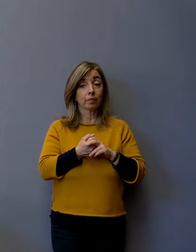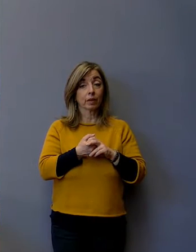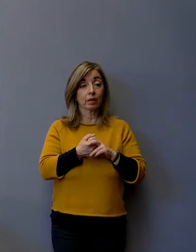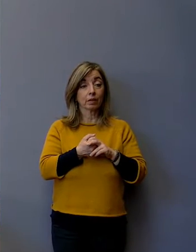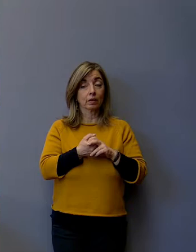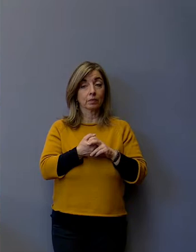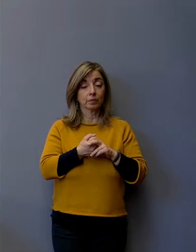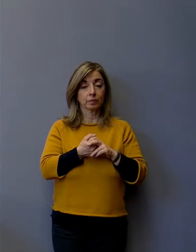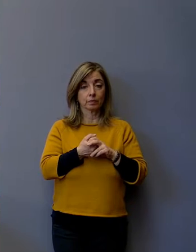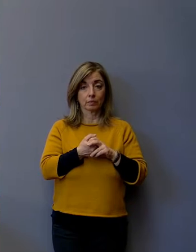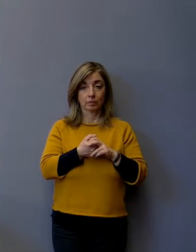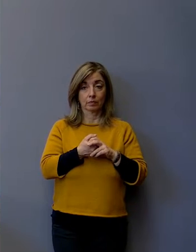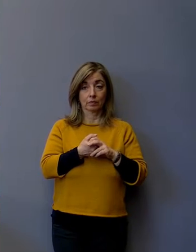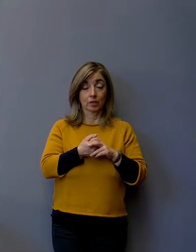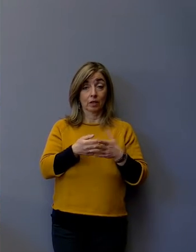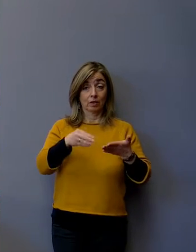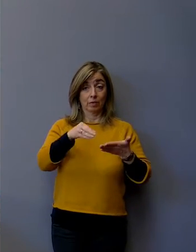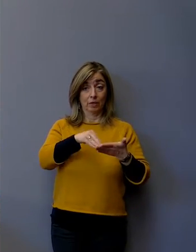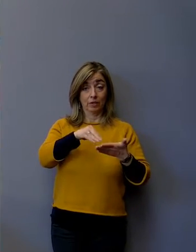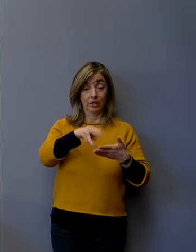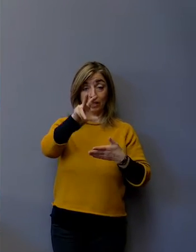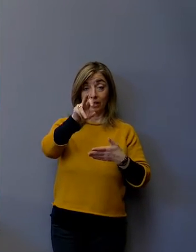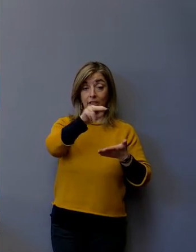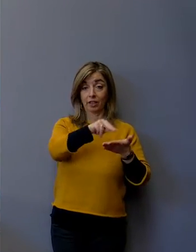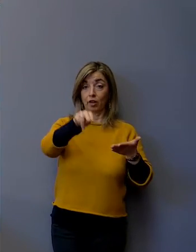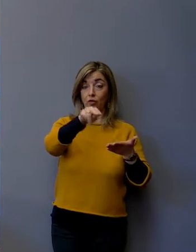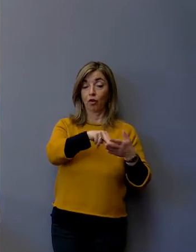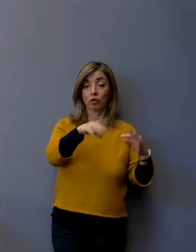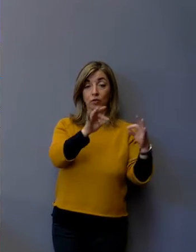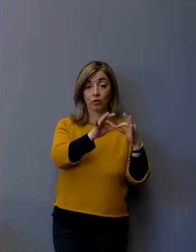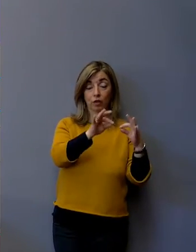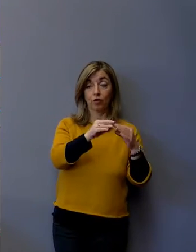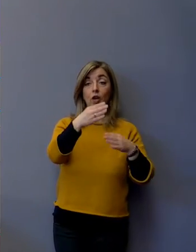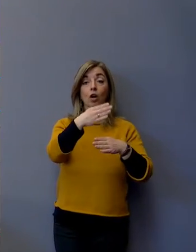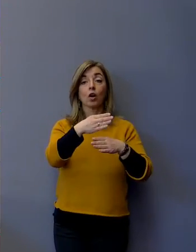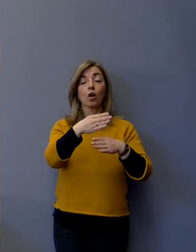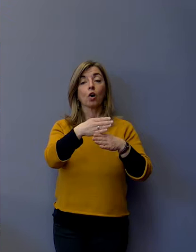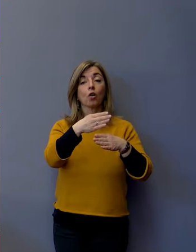in presenza 30 voti favorevoli consigliere avvenente